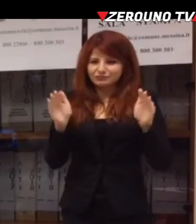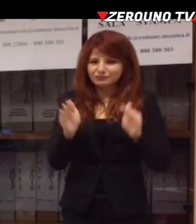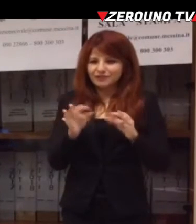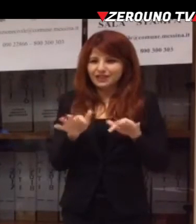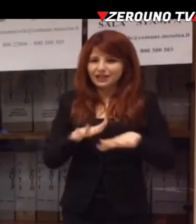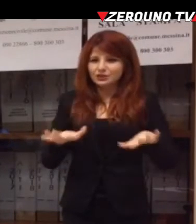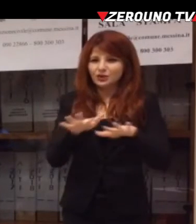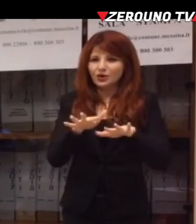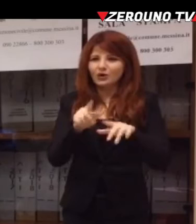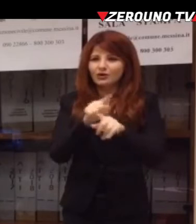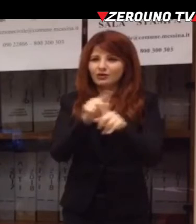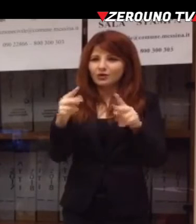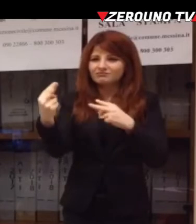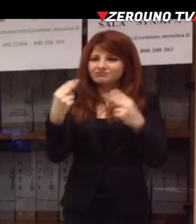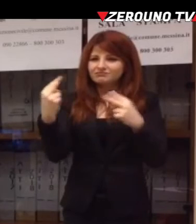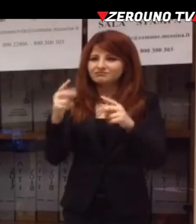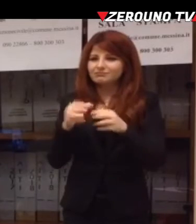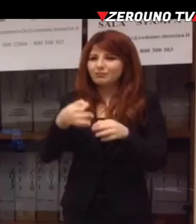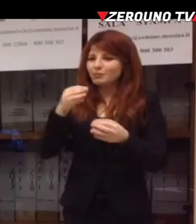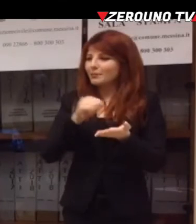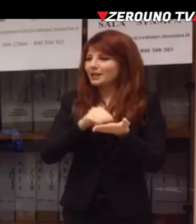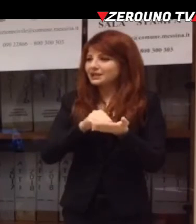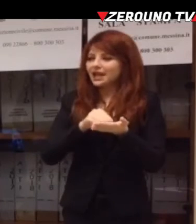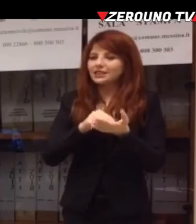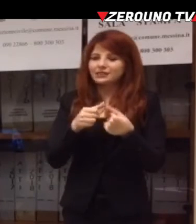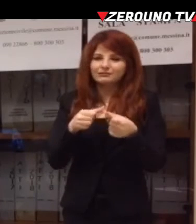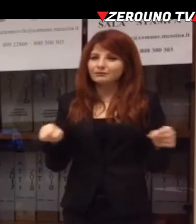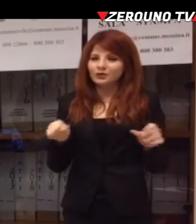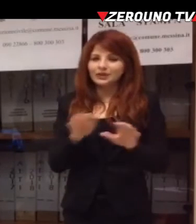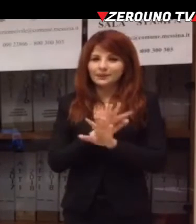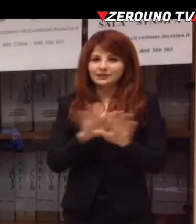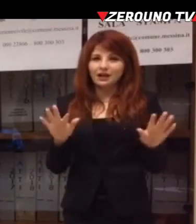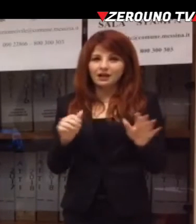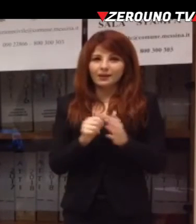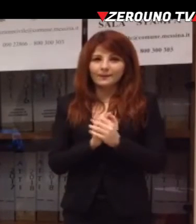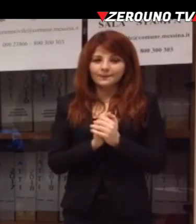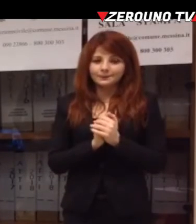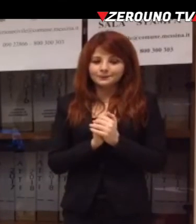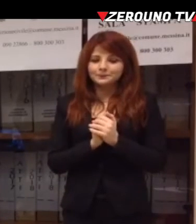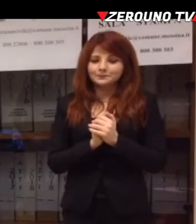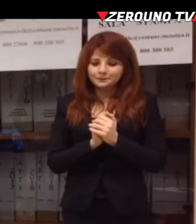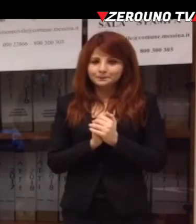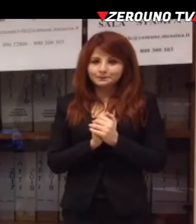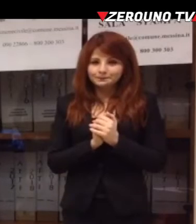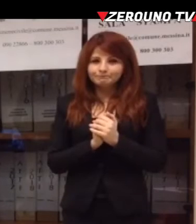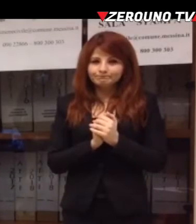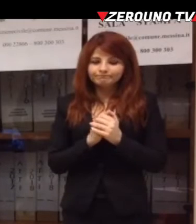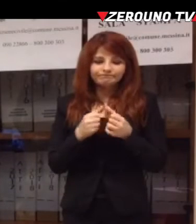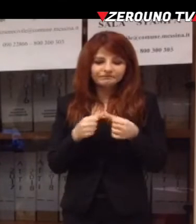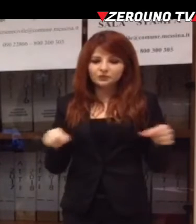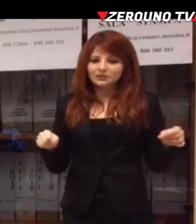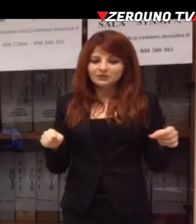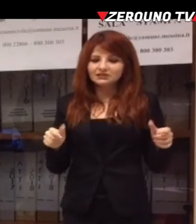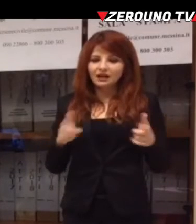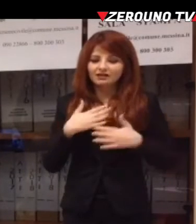fatto la differenza e vi dico anche che avete fatto la differenza per me in questa fase e quindi a